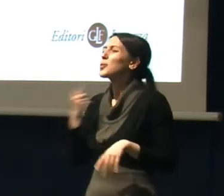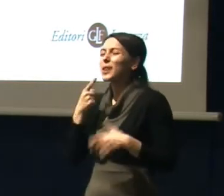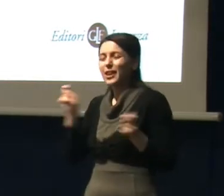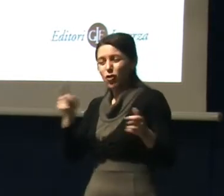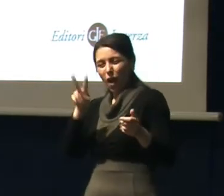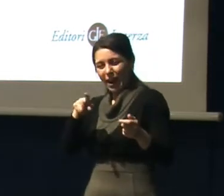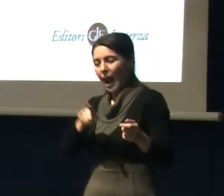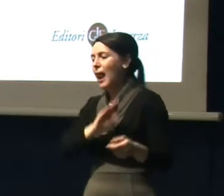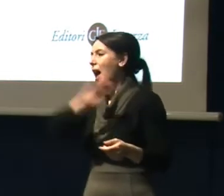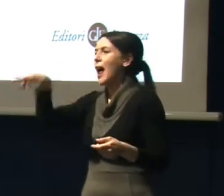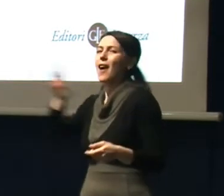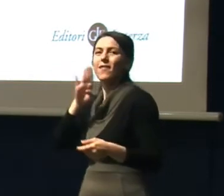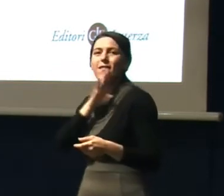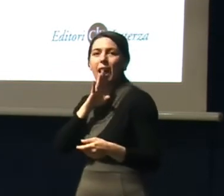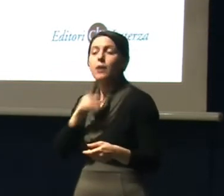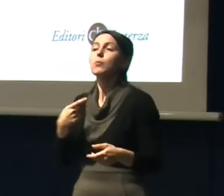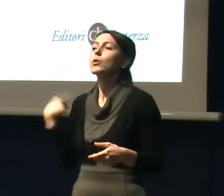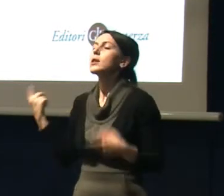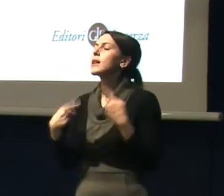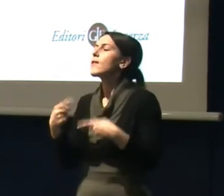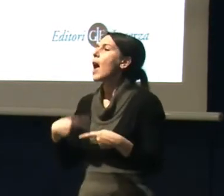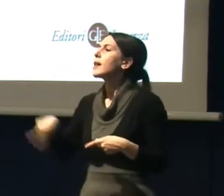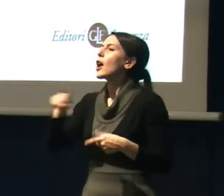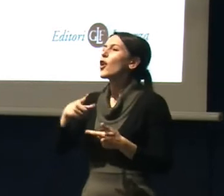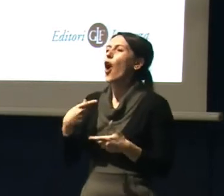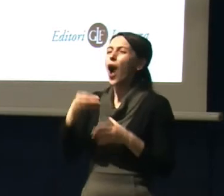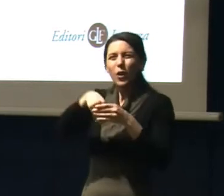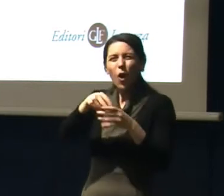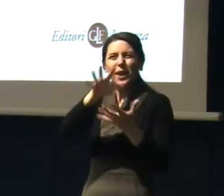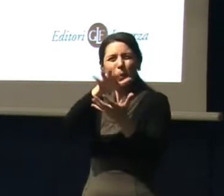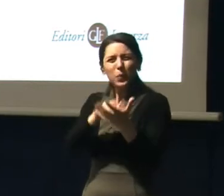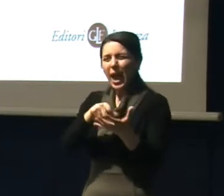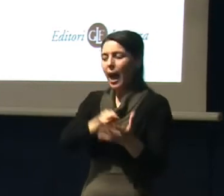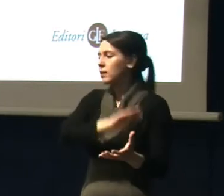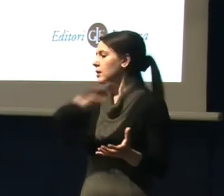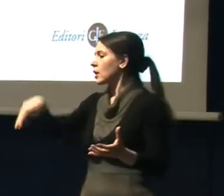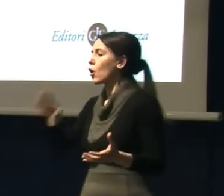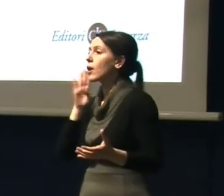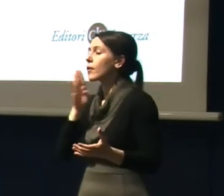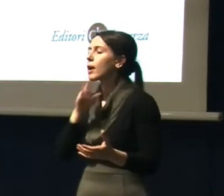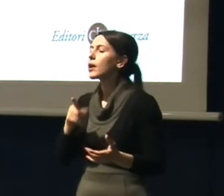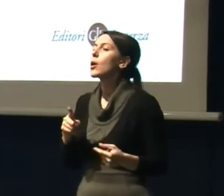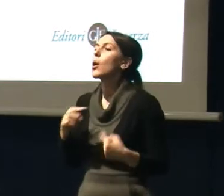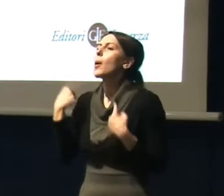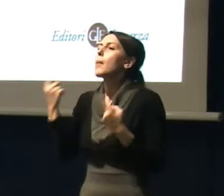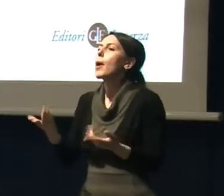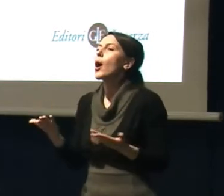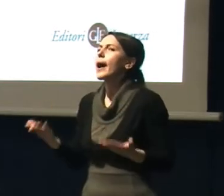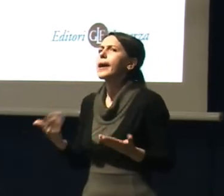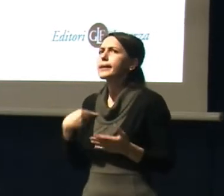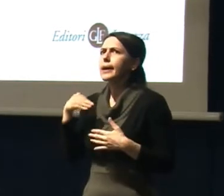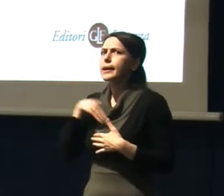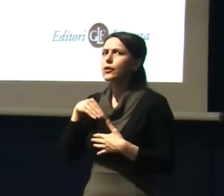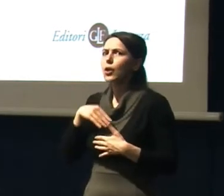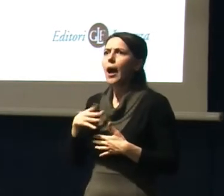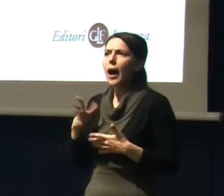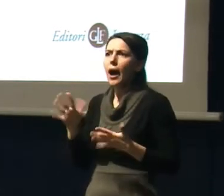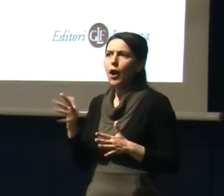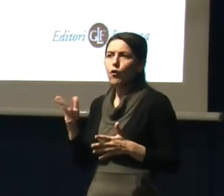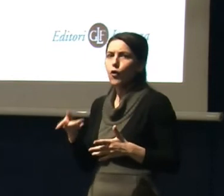noi abbiamo deciso di mettere i nostri contenuti su facebook finché ci siamo resi conto che forse così perdevamo il